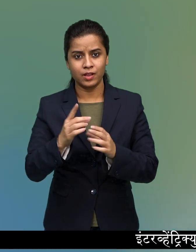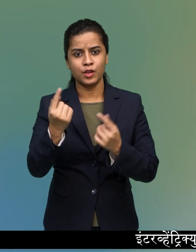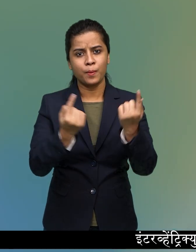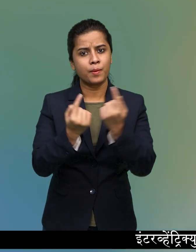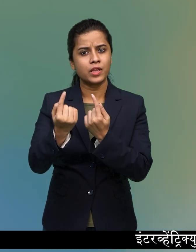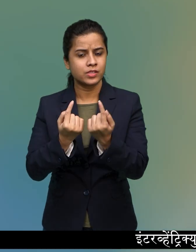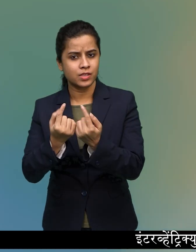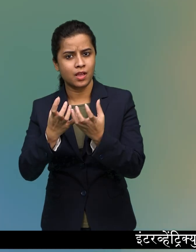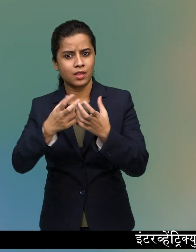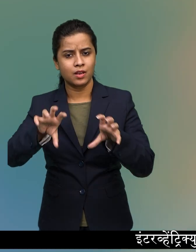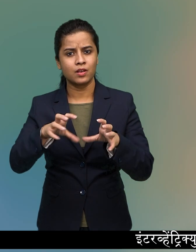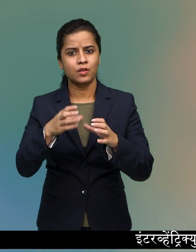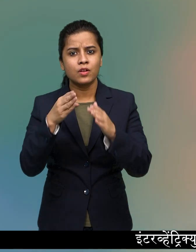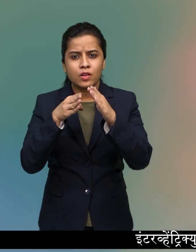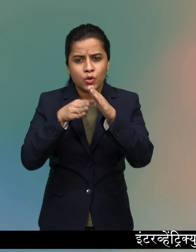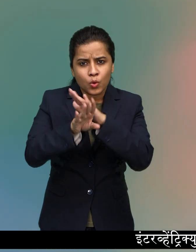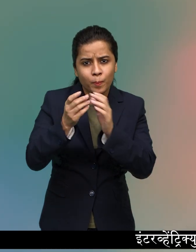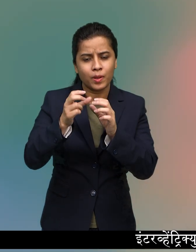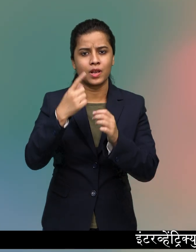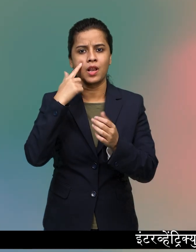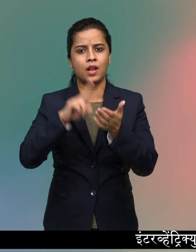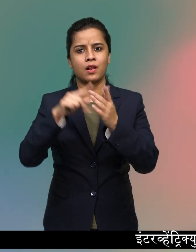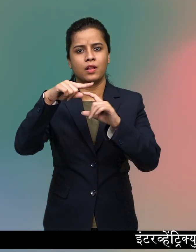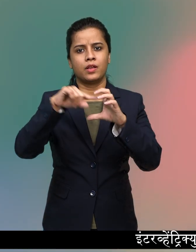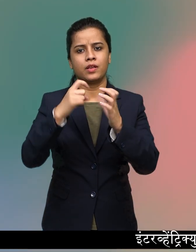इंटरव्हेंट्रिक्युलर सेप्टमद्वारे वेगळे असतात.